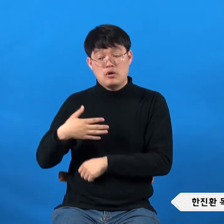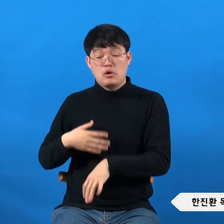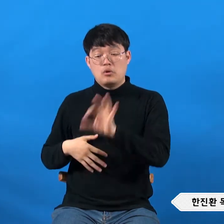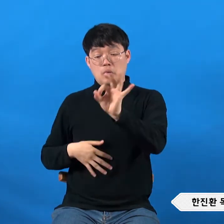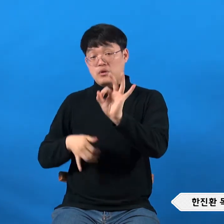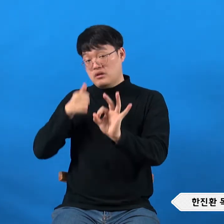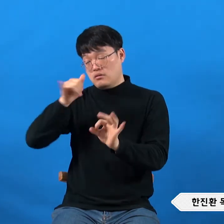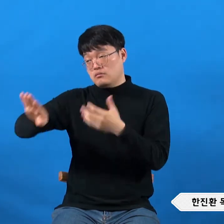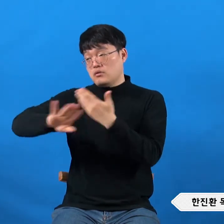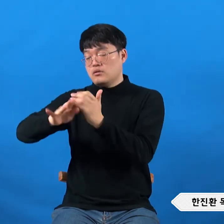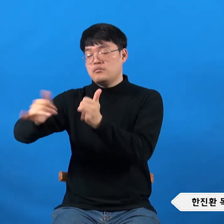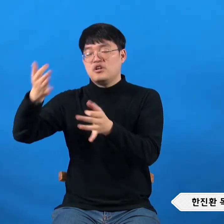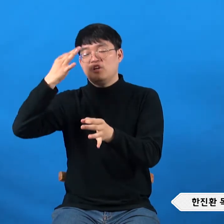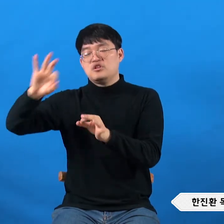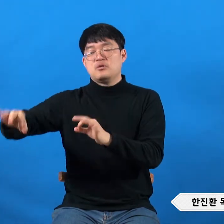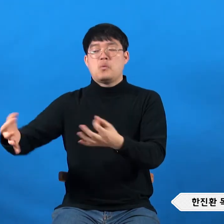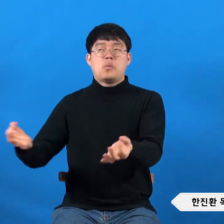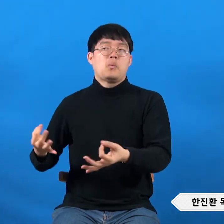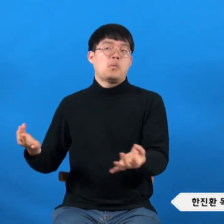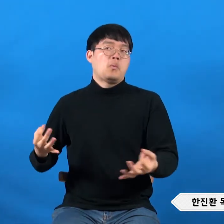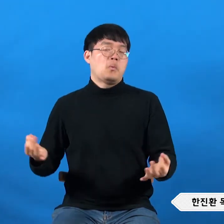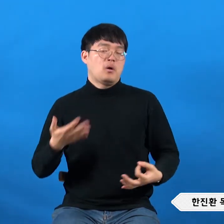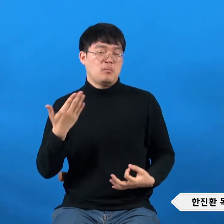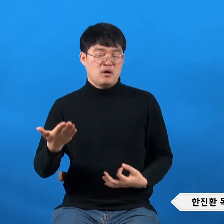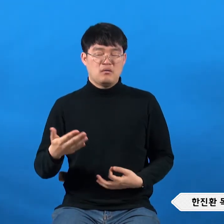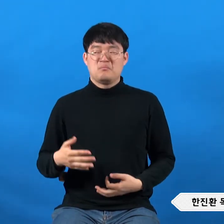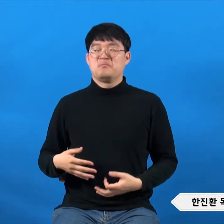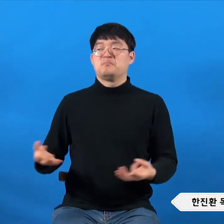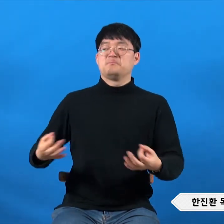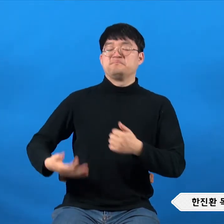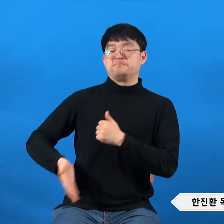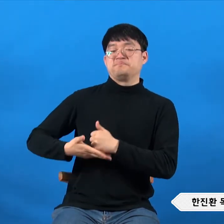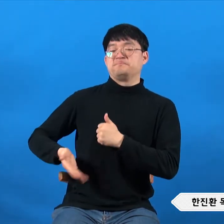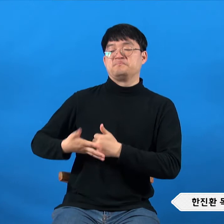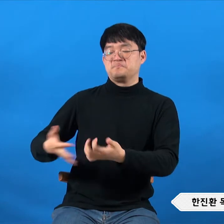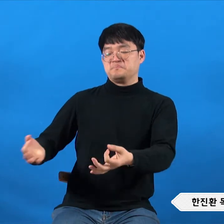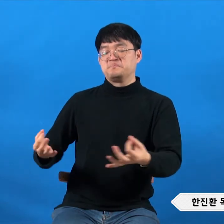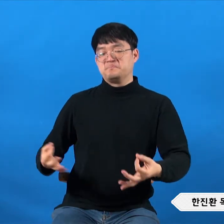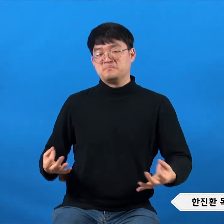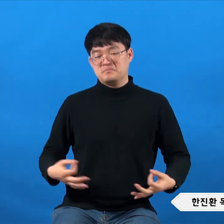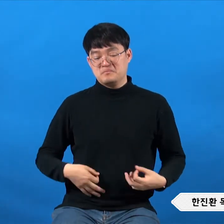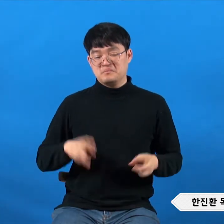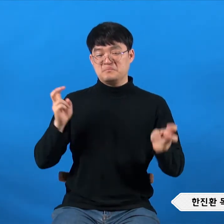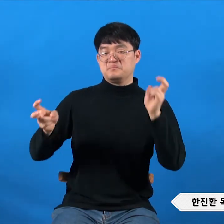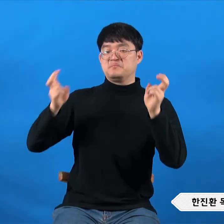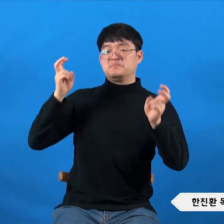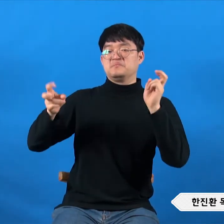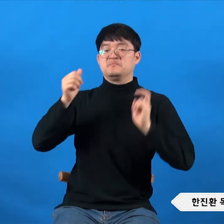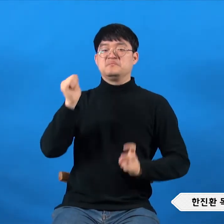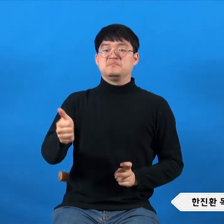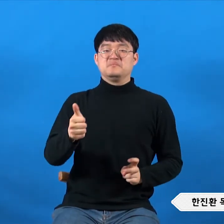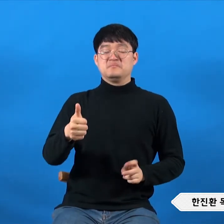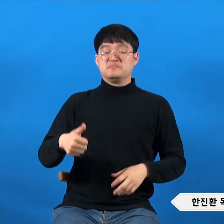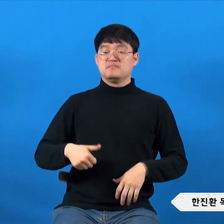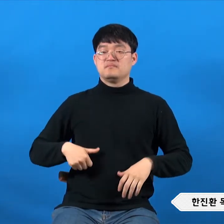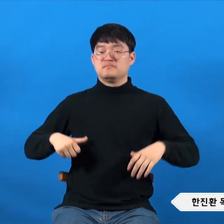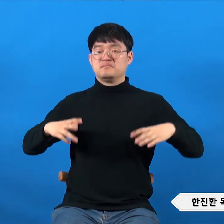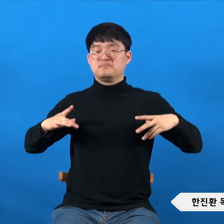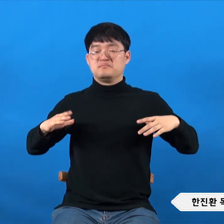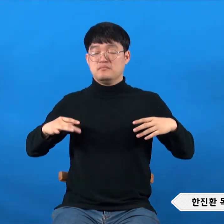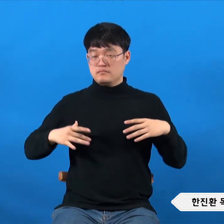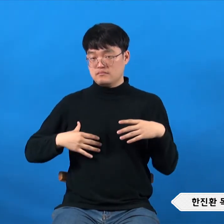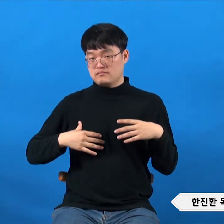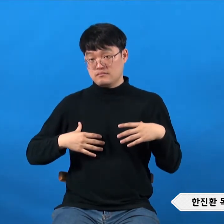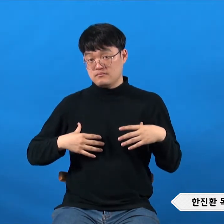돈이 있어야 남들에게 인정받을 수 있다. 이야, 저 사람 대단하네. 와, 사장이잖아. 하고